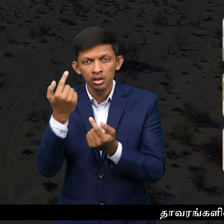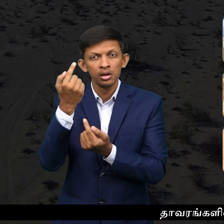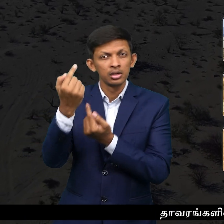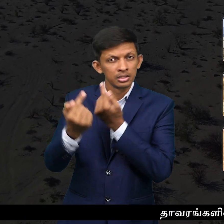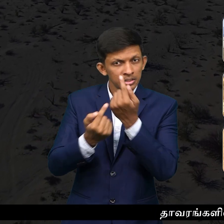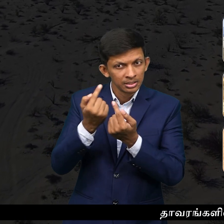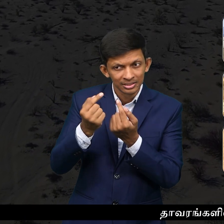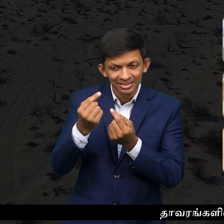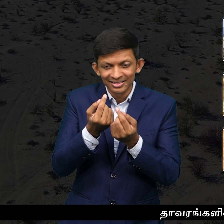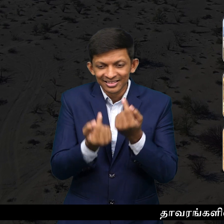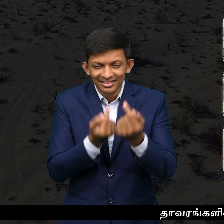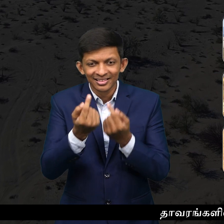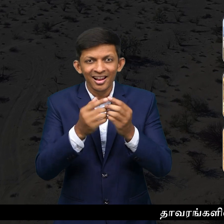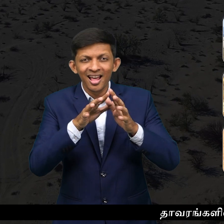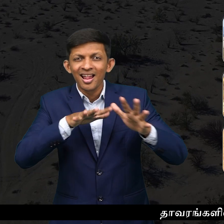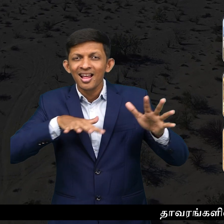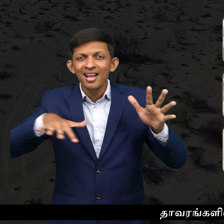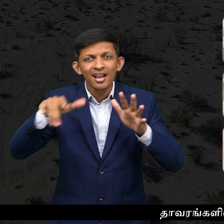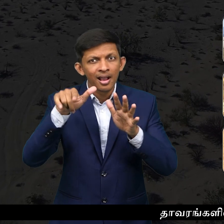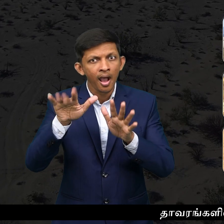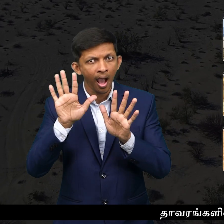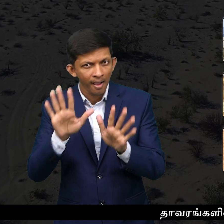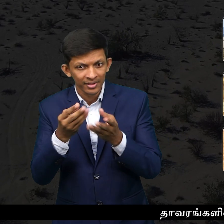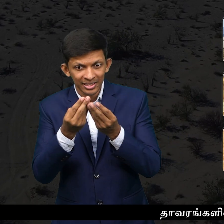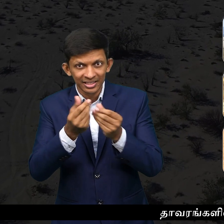மற்றும் தாவரங்களின் நிலை என்ன?